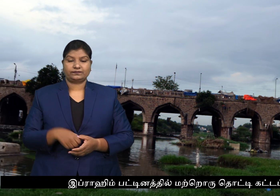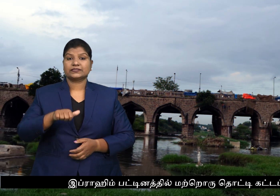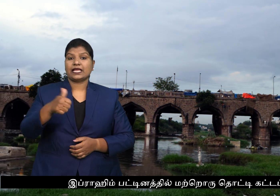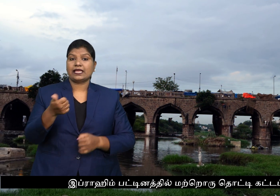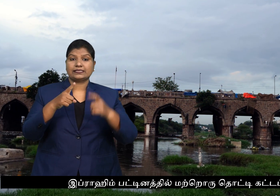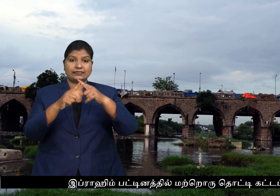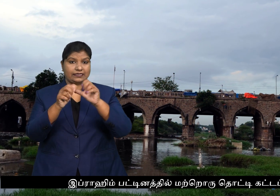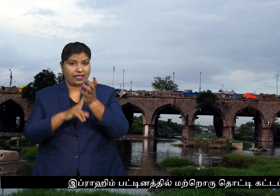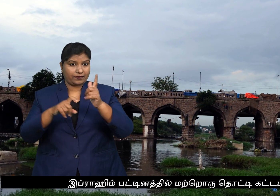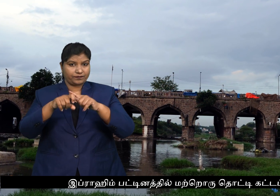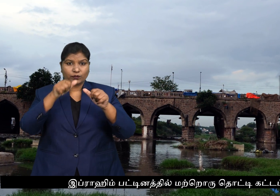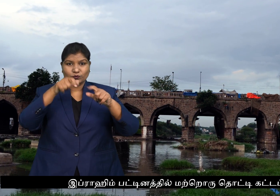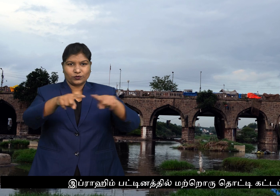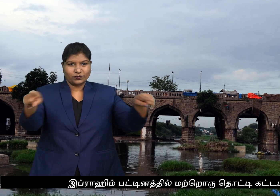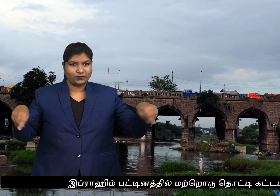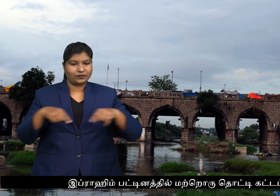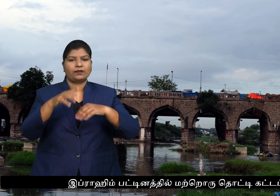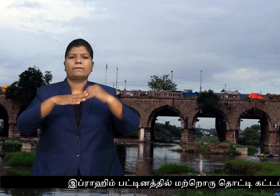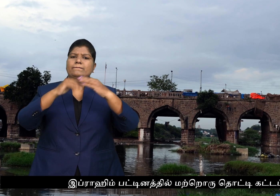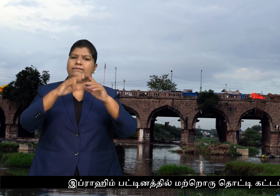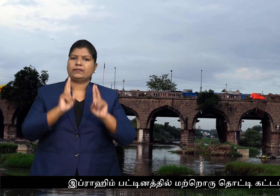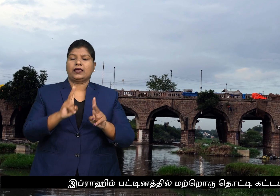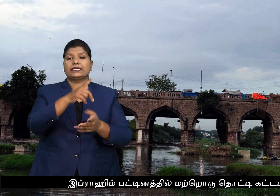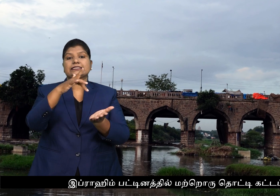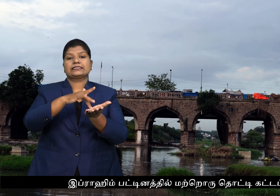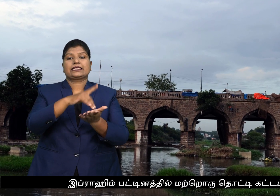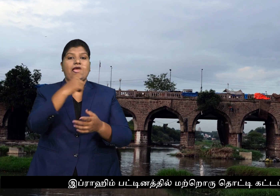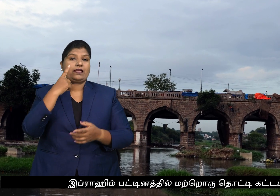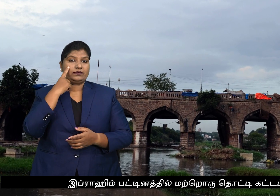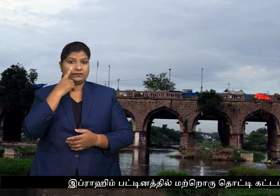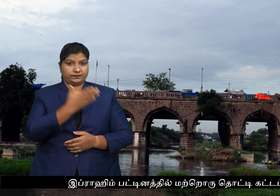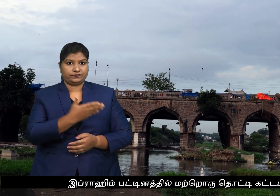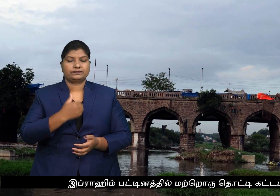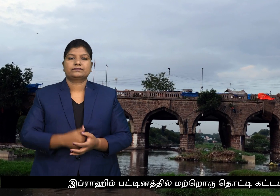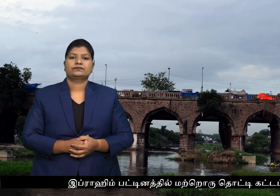இப்ராஹிம் பட்டினத்தில் மற்றொரு ஏரி கட்டப்பட்டது.